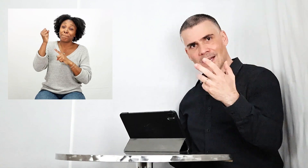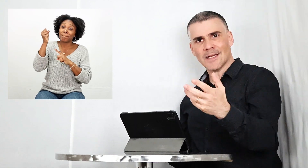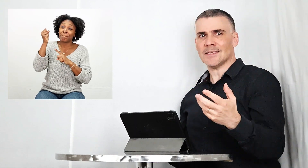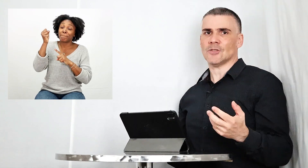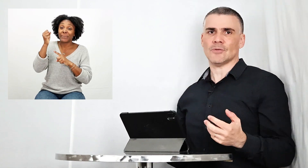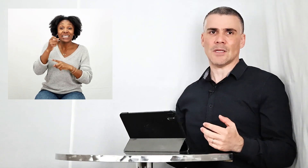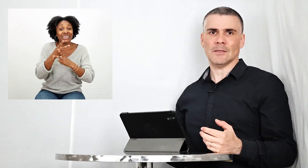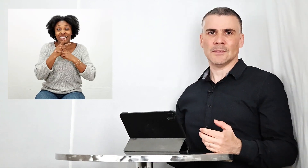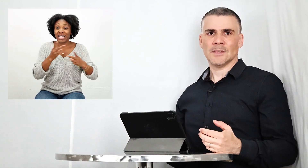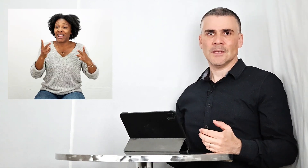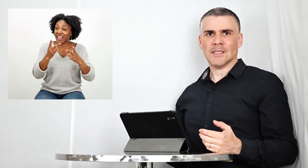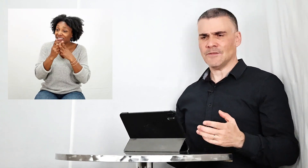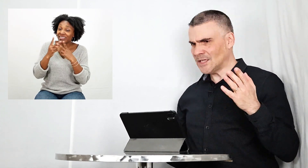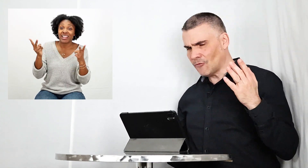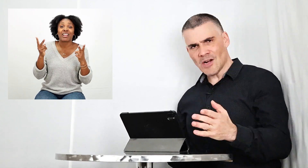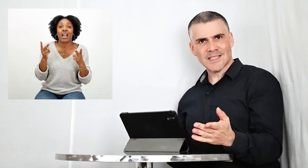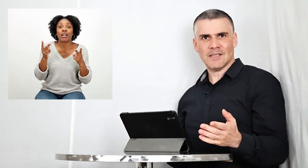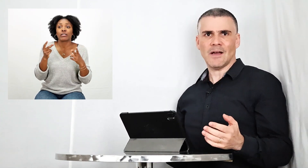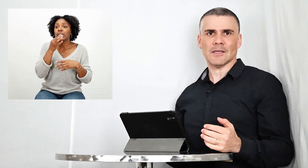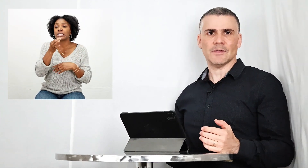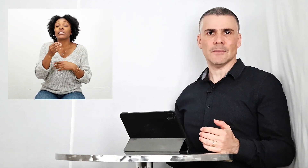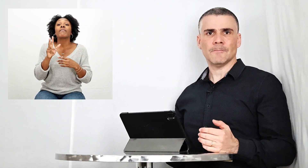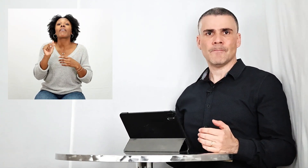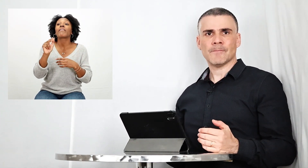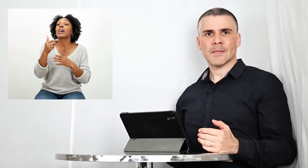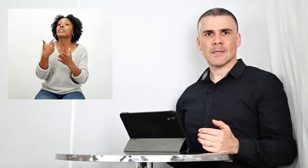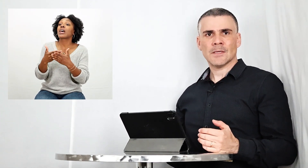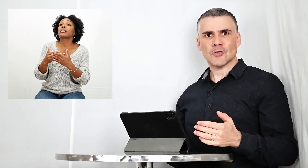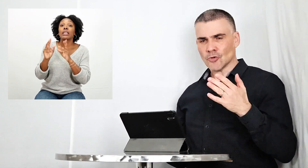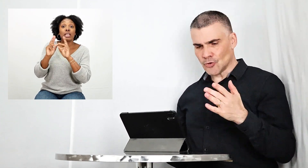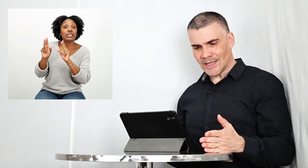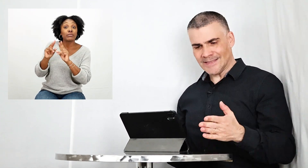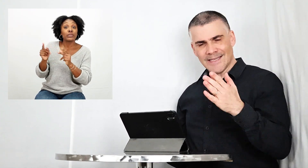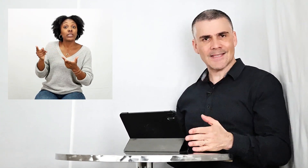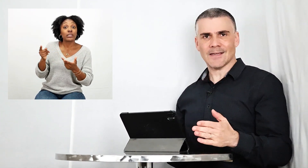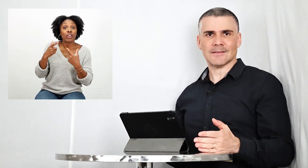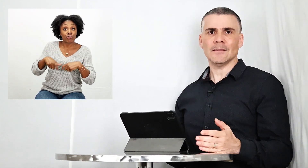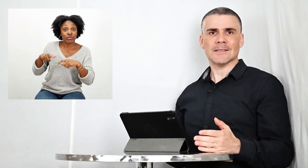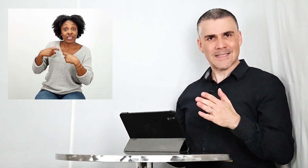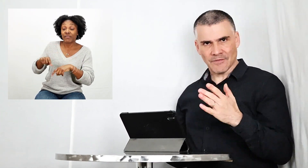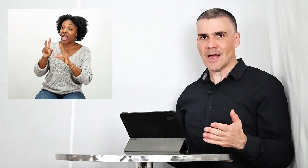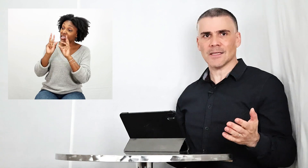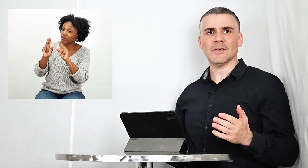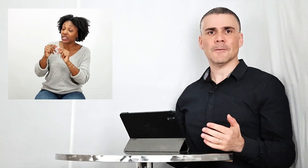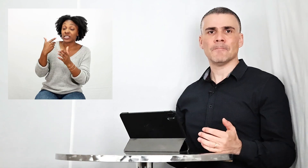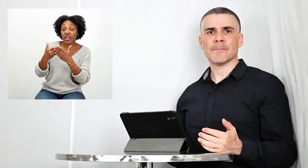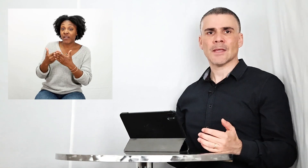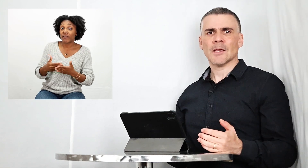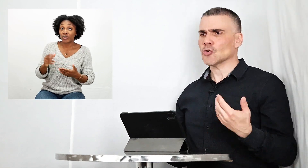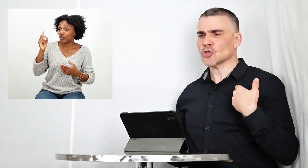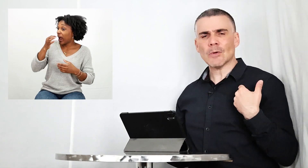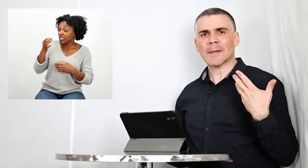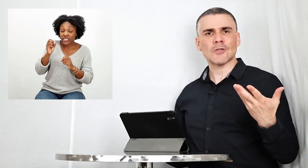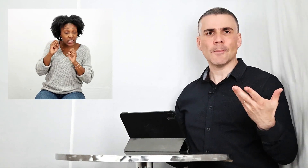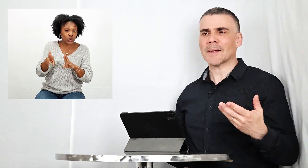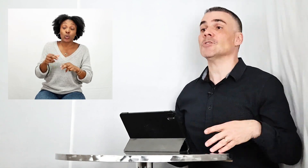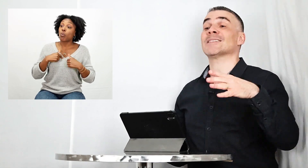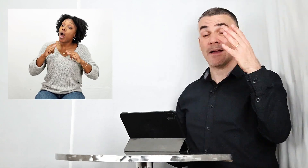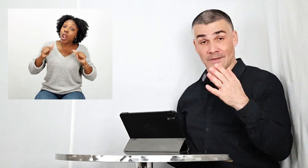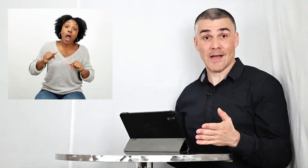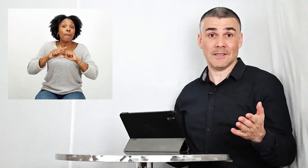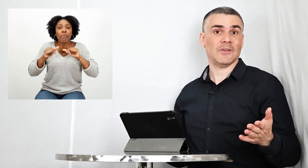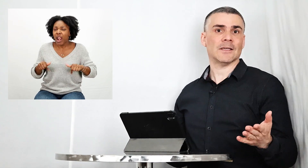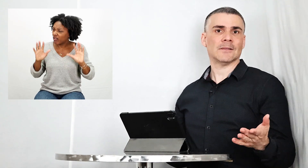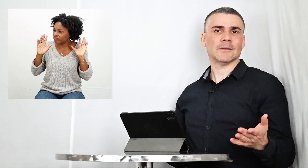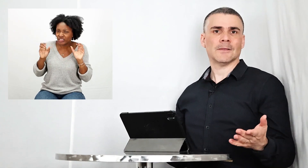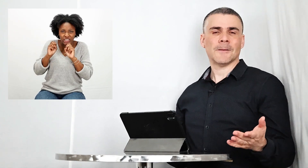qu'il va déclarer ces choses-là et qu'il va dire voilà ce qui va arriver. Ce que Dieu a dit est certain, ça va arriver. Que je sois présent ou pas présent,